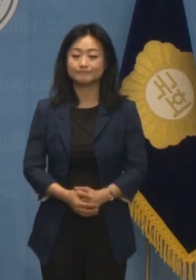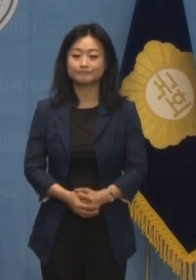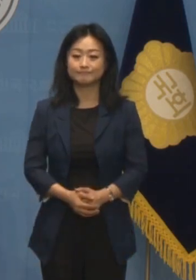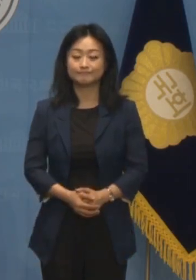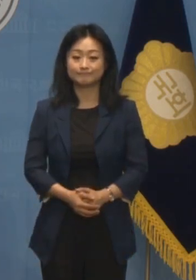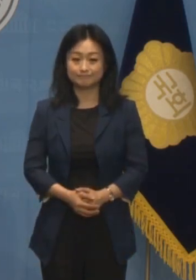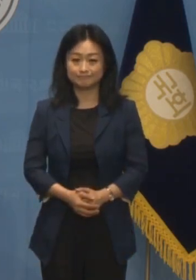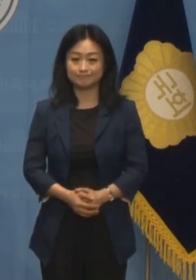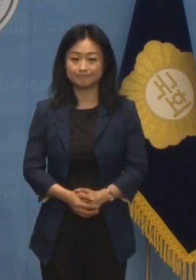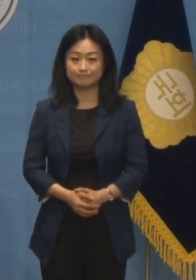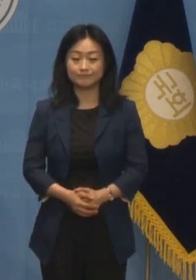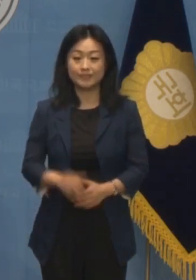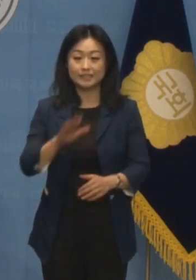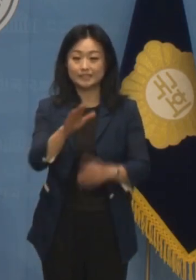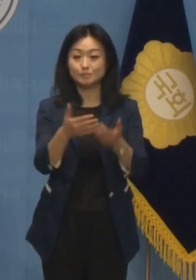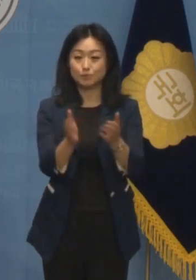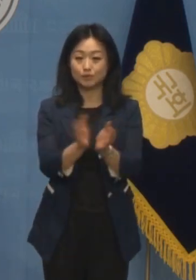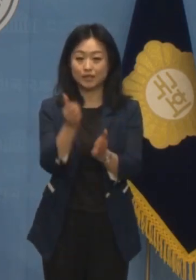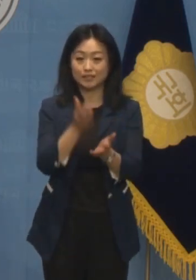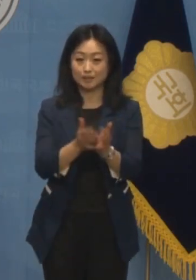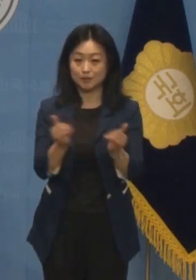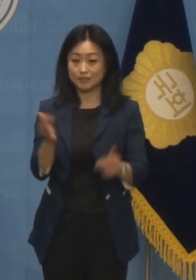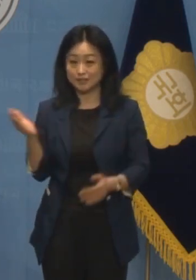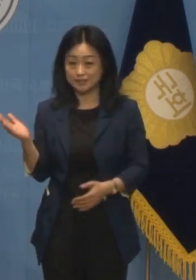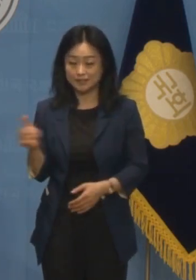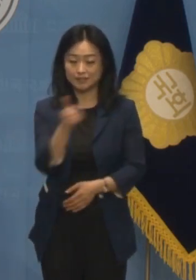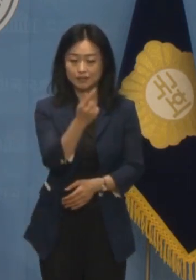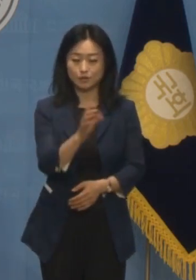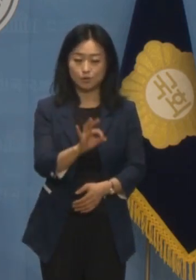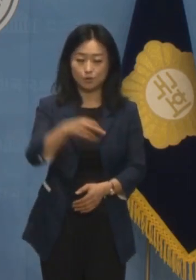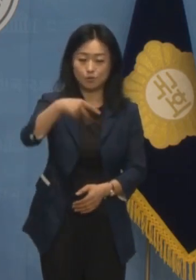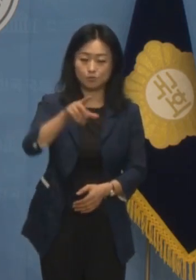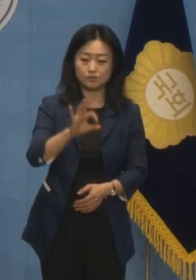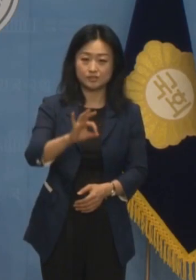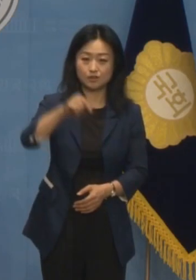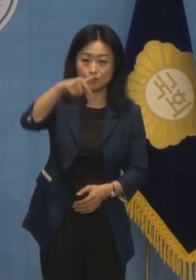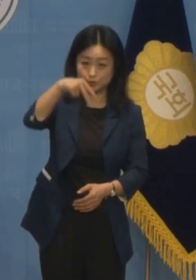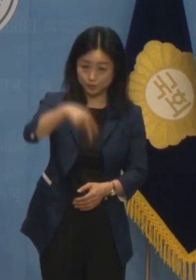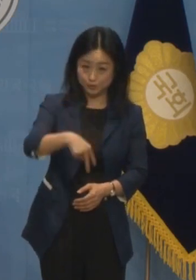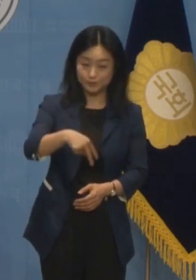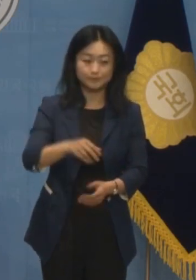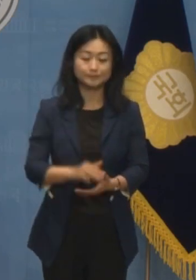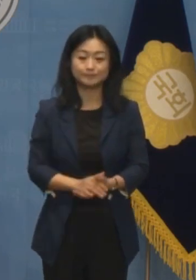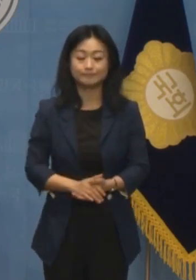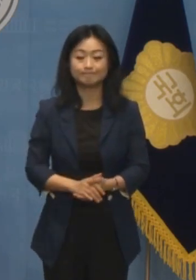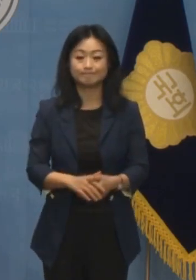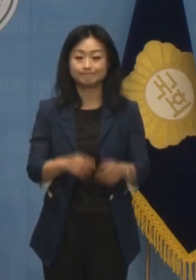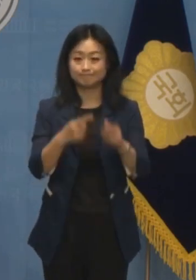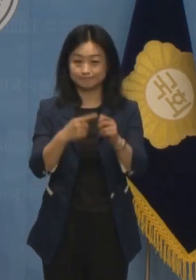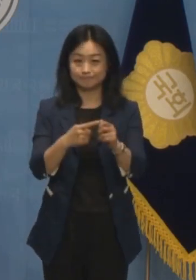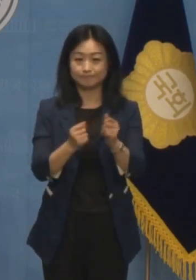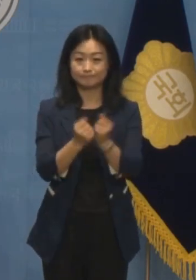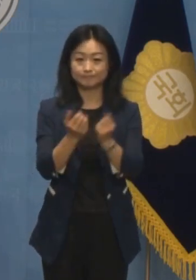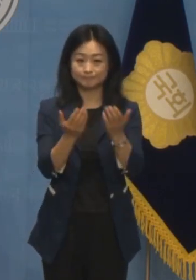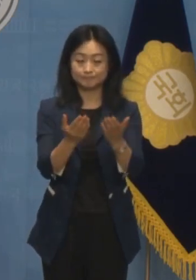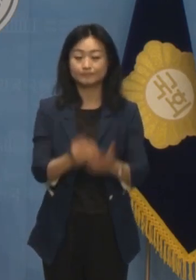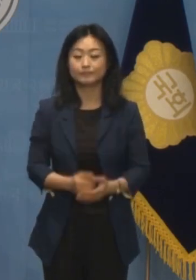예 시작하겠습니다 진보당 수석대변인 입니다 두 가지 말씀드리겠습니다 첫 번째입니다